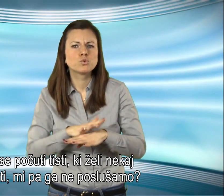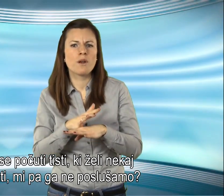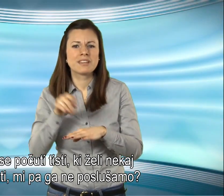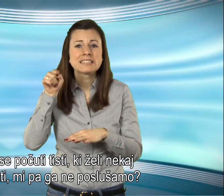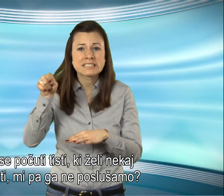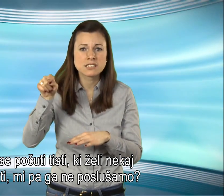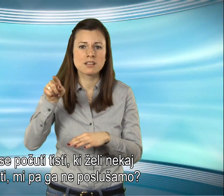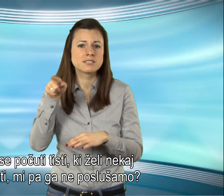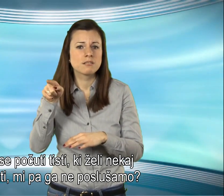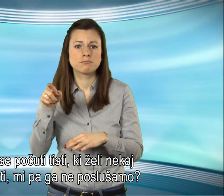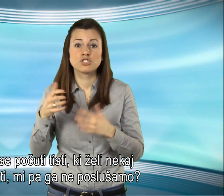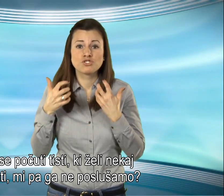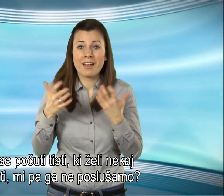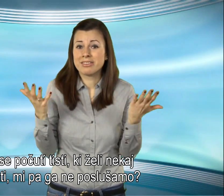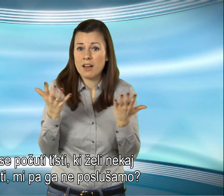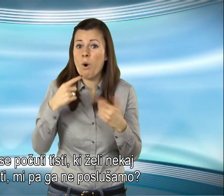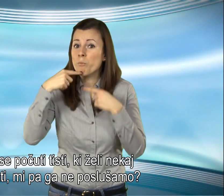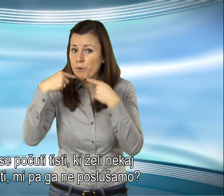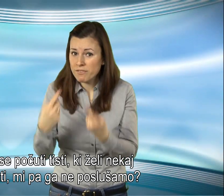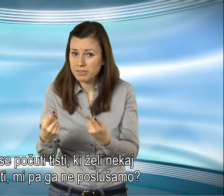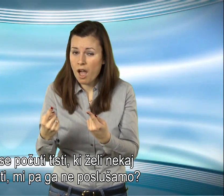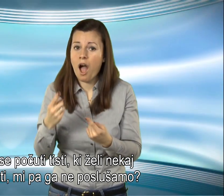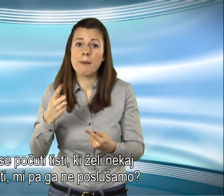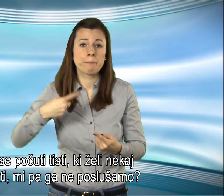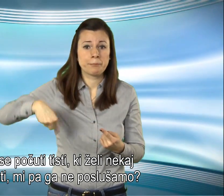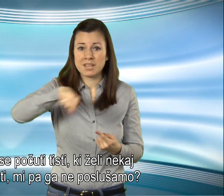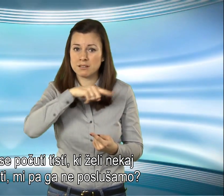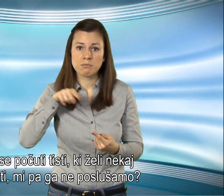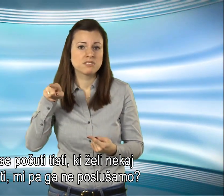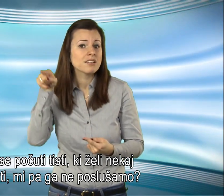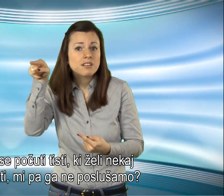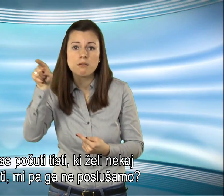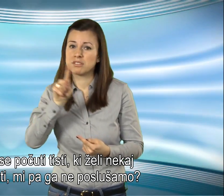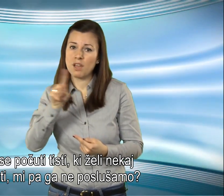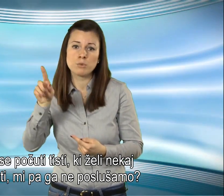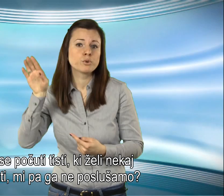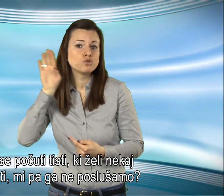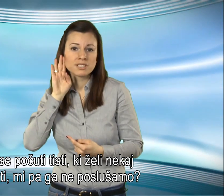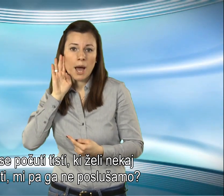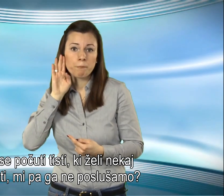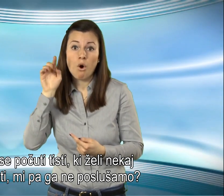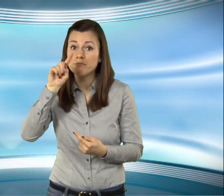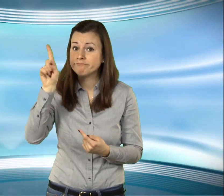Kako se počuti tisti, ki želi nekaj povedati, mi pa ga ne poslušamo?